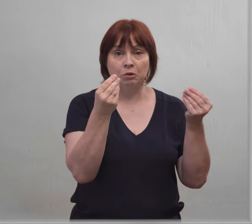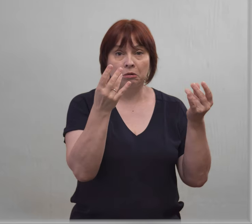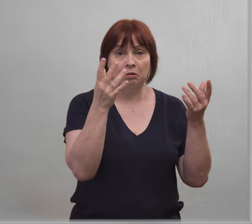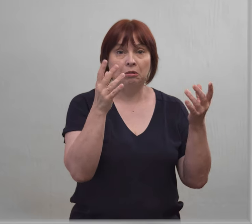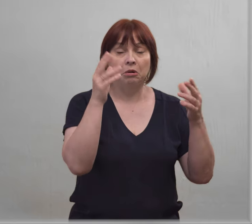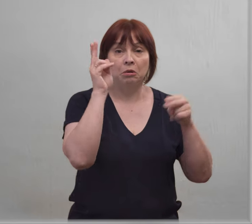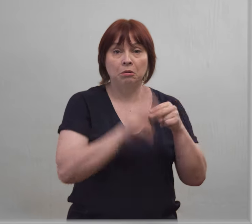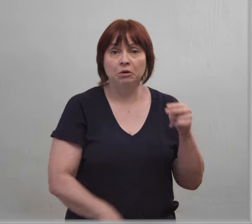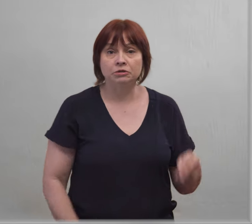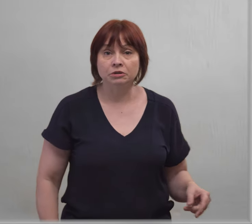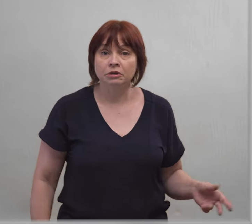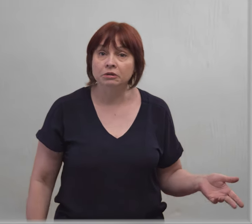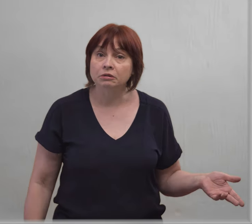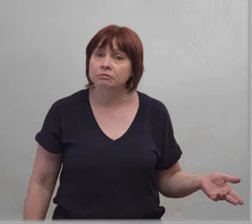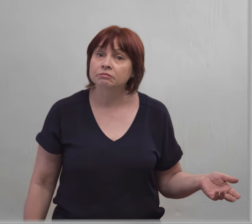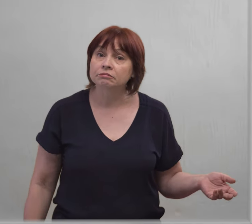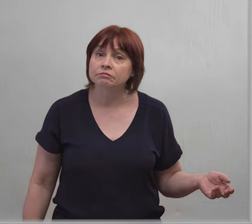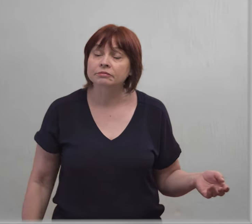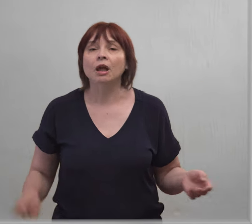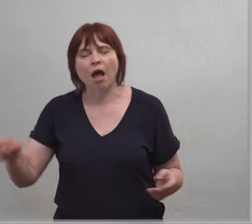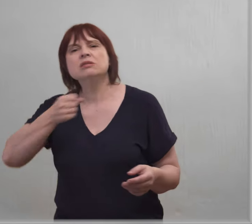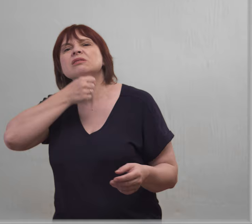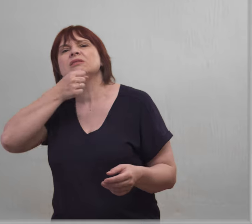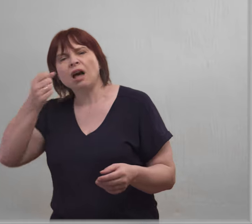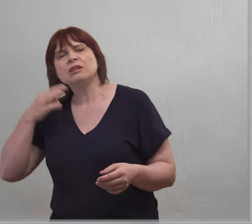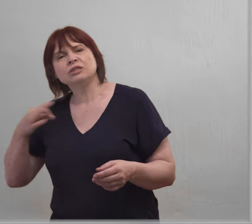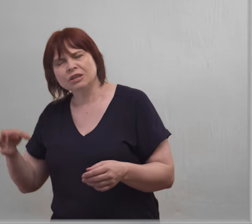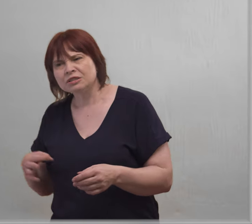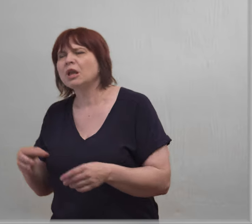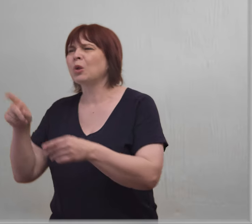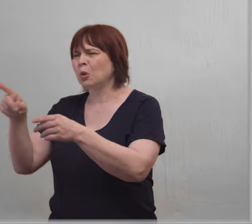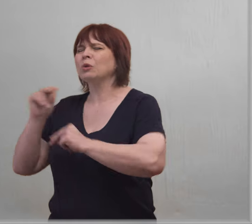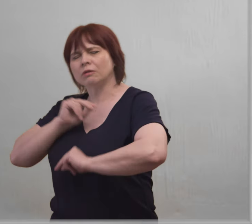старшего сына. Но старший сын продолжал трудиться в доме отца.